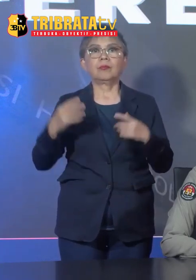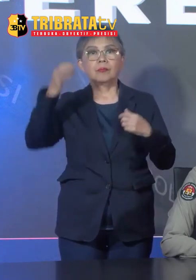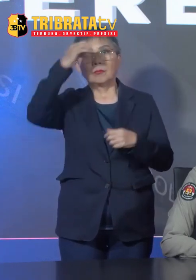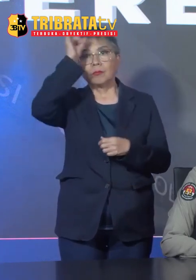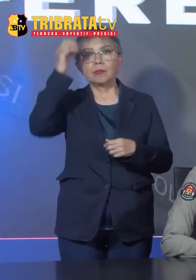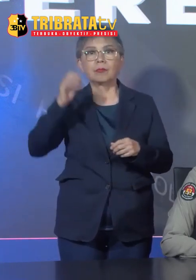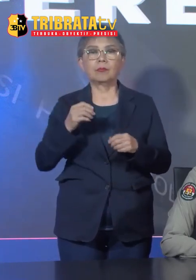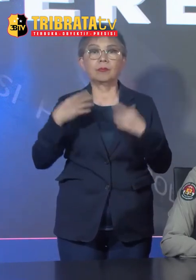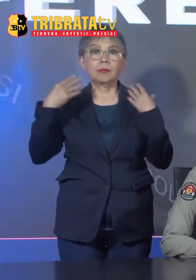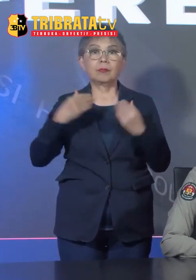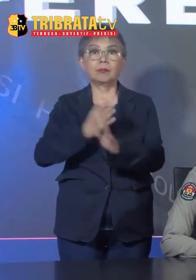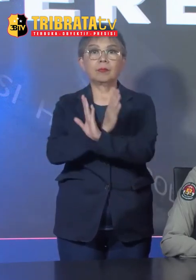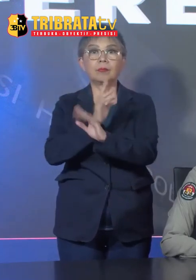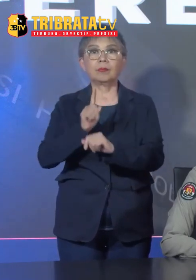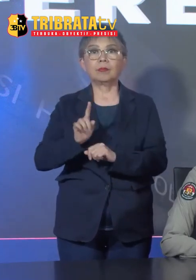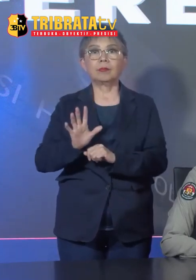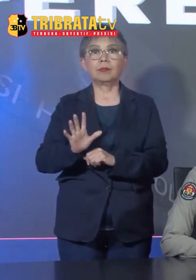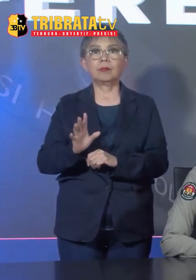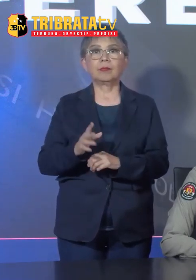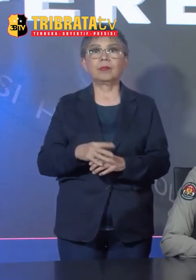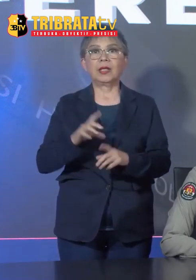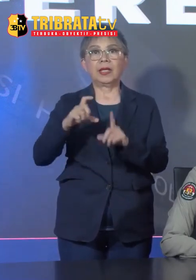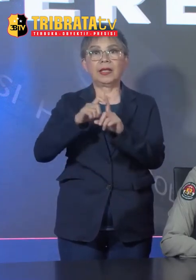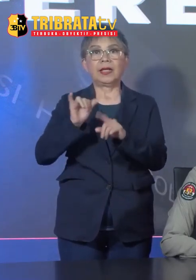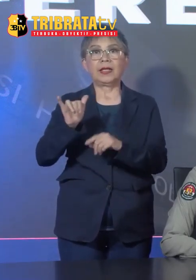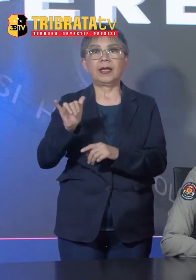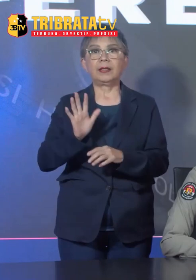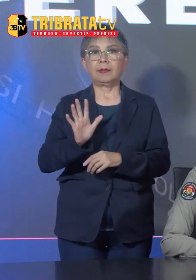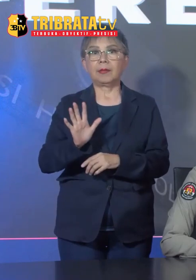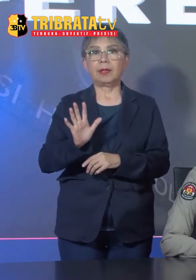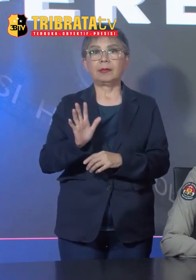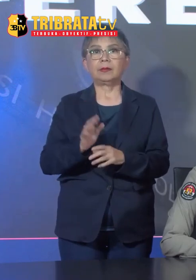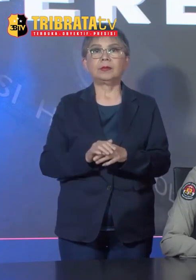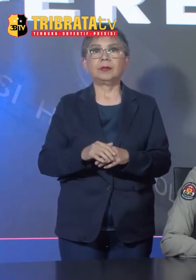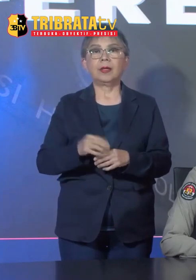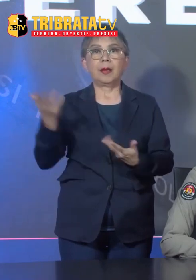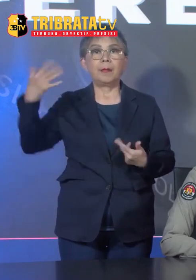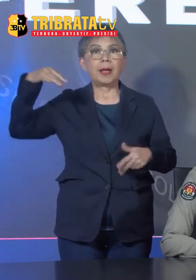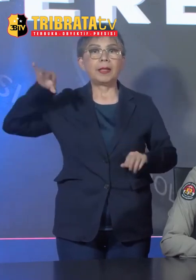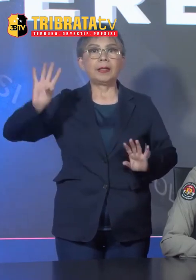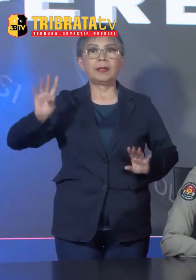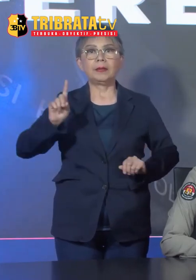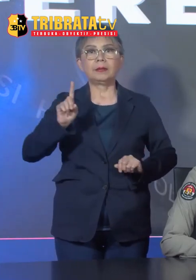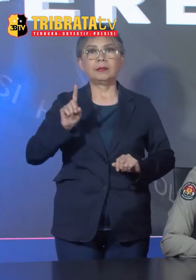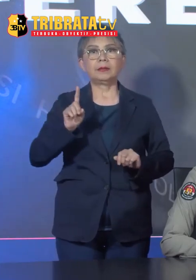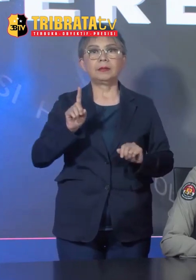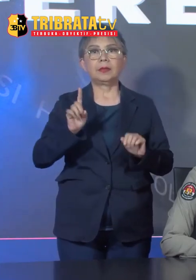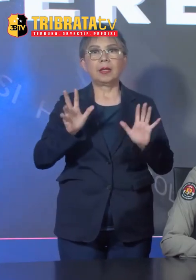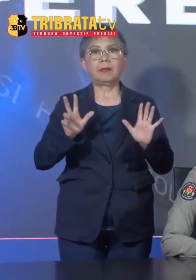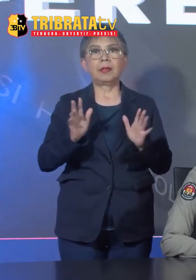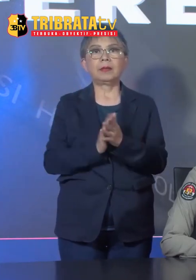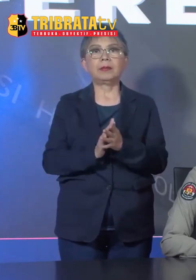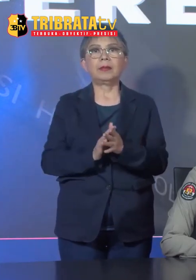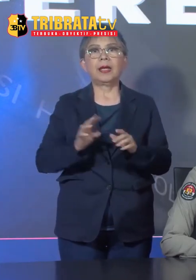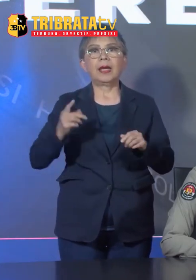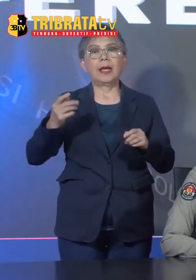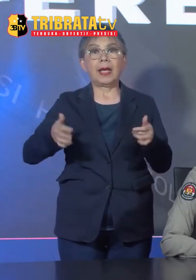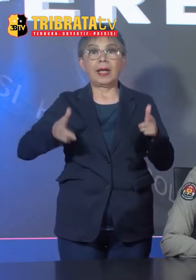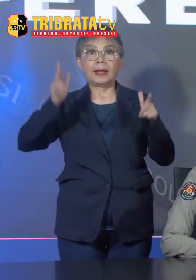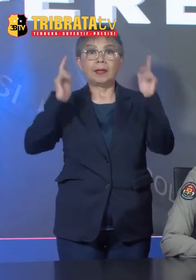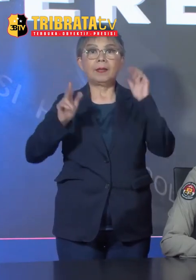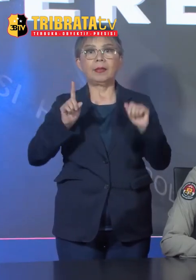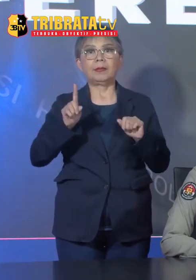Polda Jatim 15 Polda DIY 5 Polda Bali 8 Polda NTB